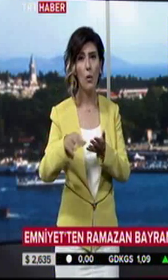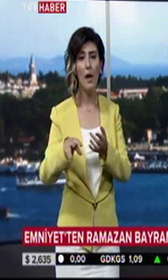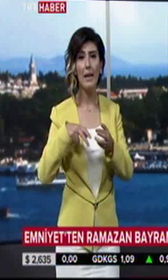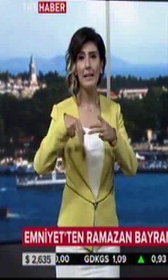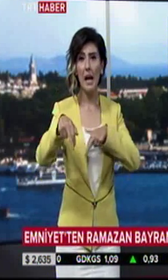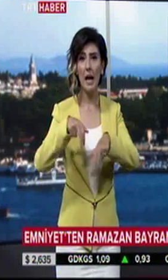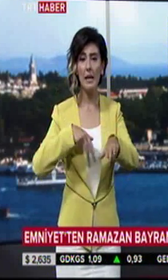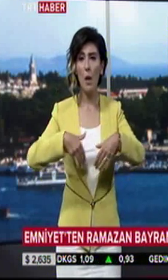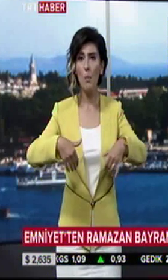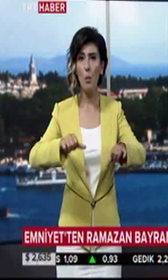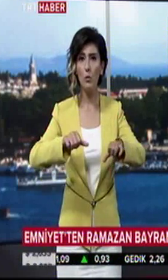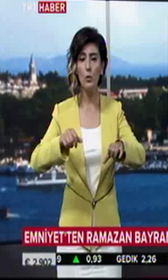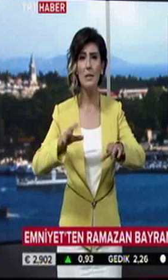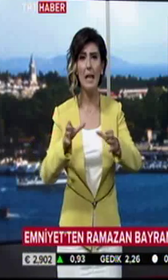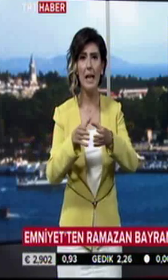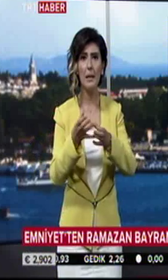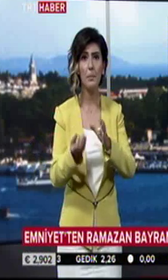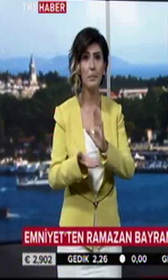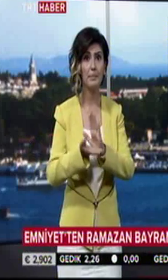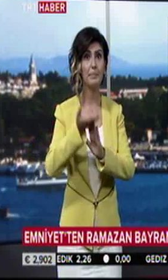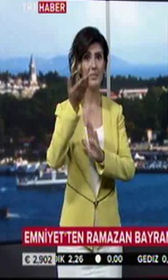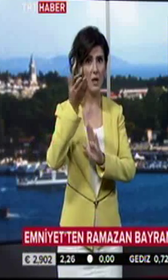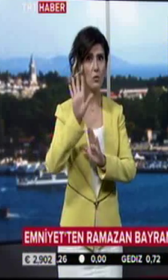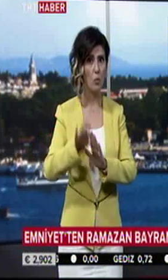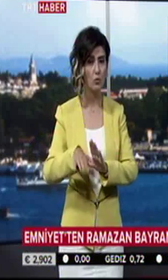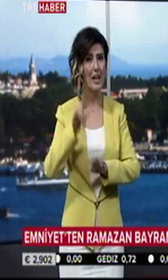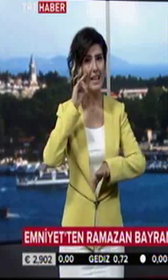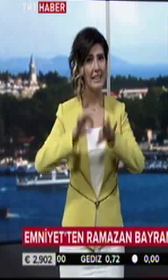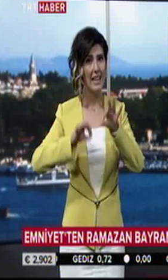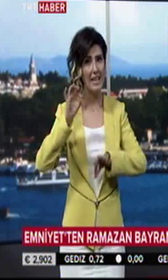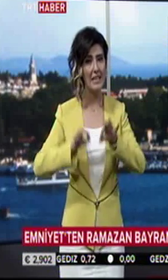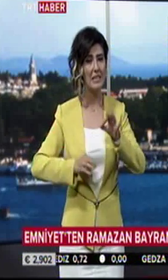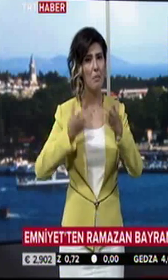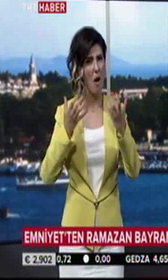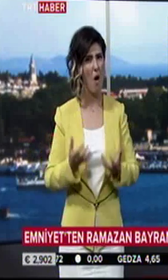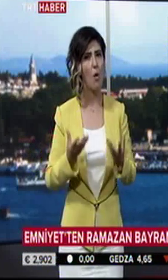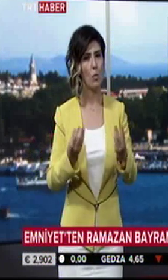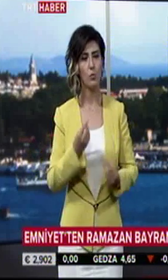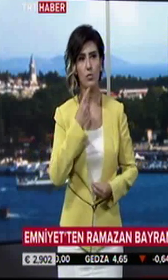ve motorize ekip sayısı artırılacak, denetim ve kontrollere ağırlık verilecek.